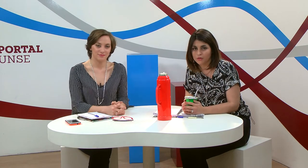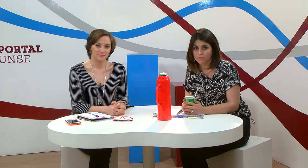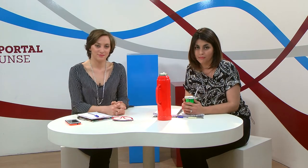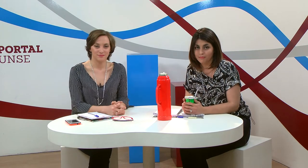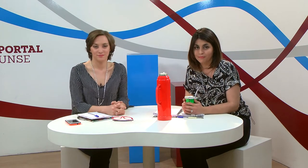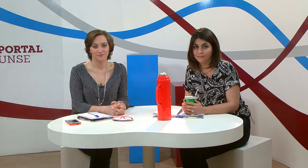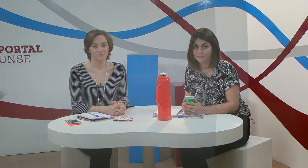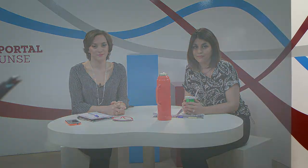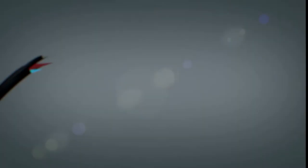inclusiva.